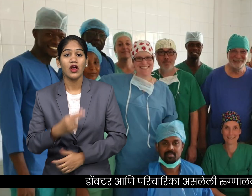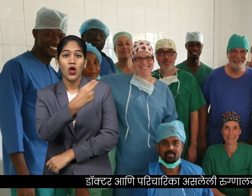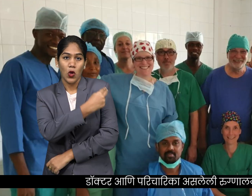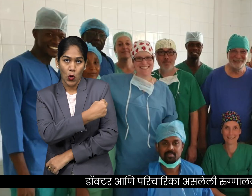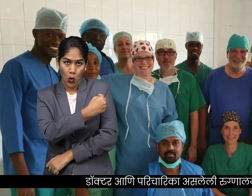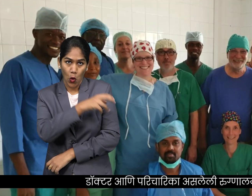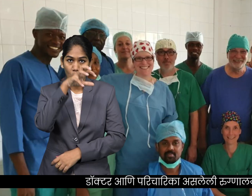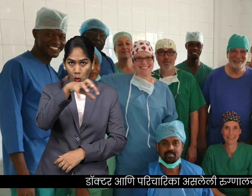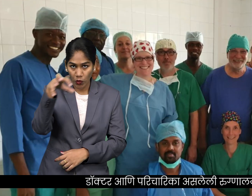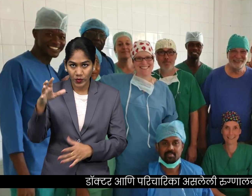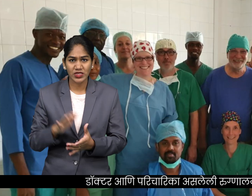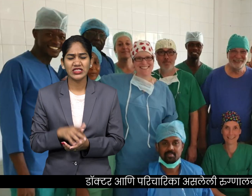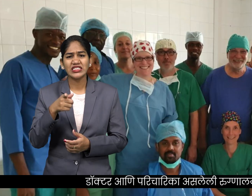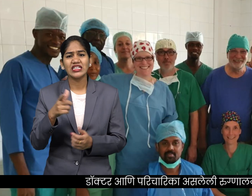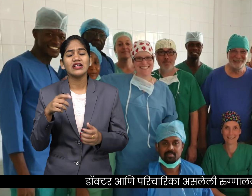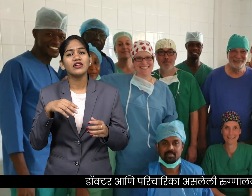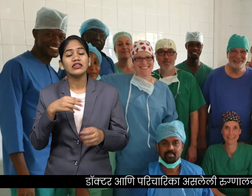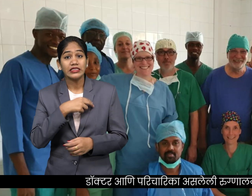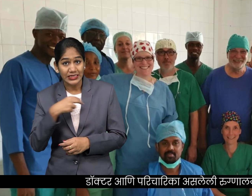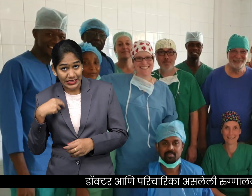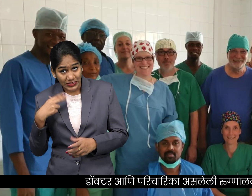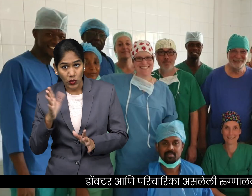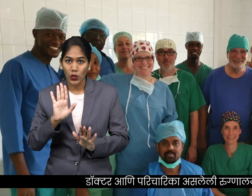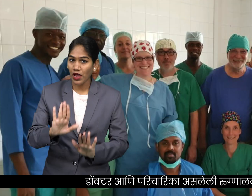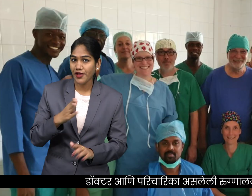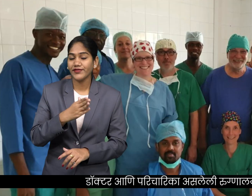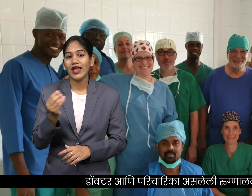डॉक्टर आणि परिचारिका असलेली रुग्णालय,